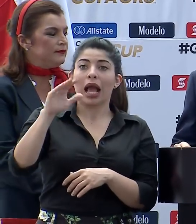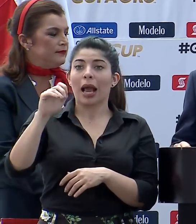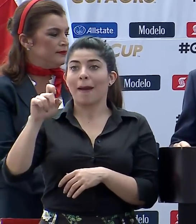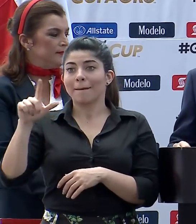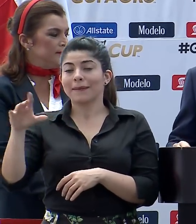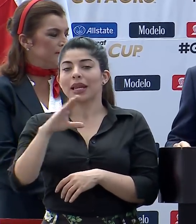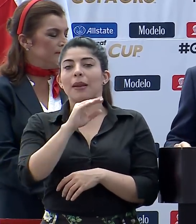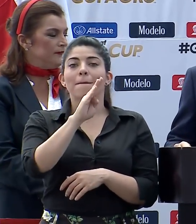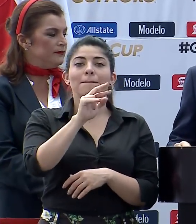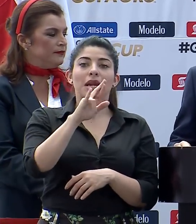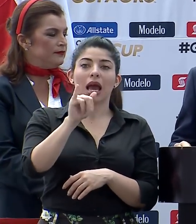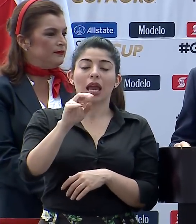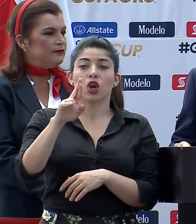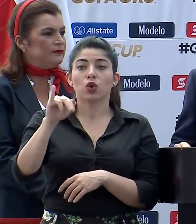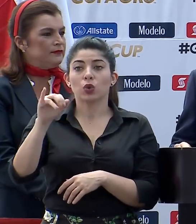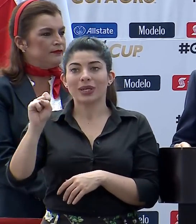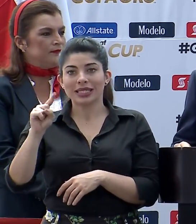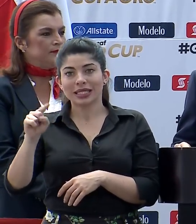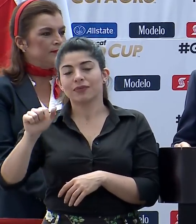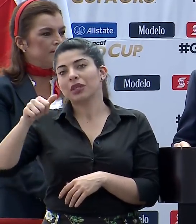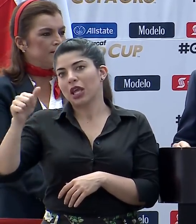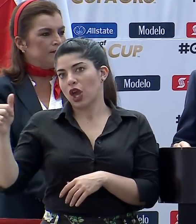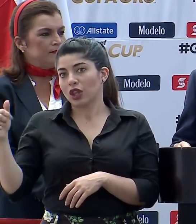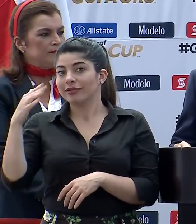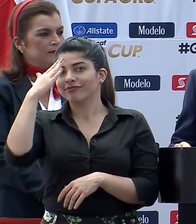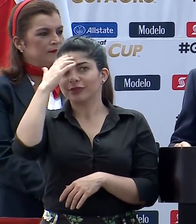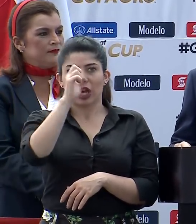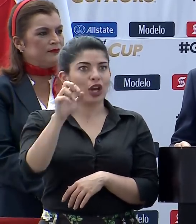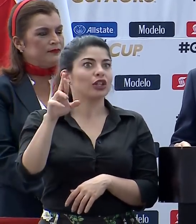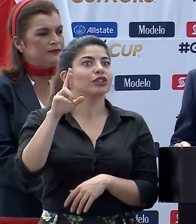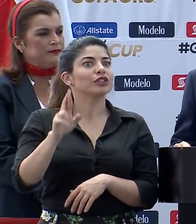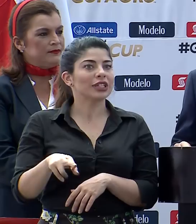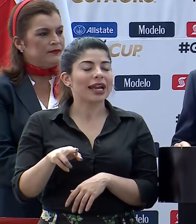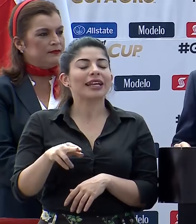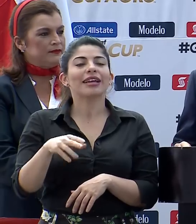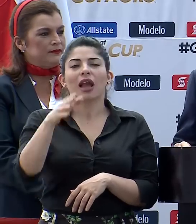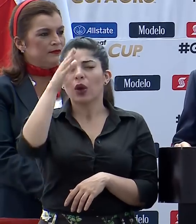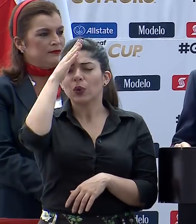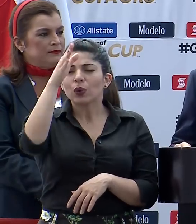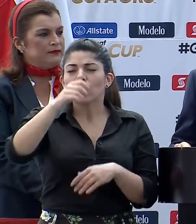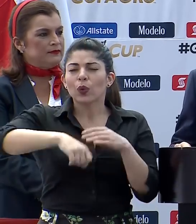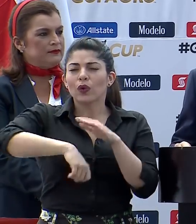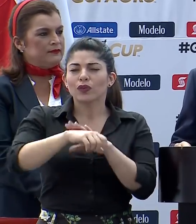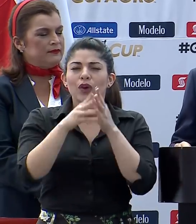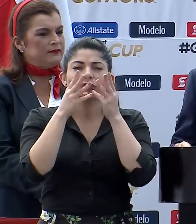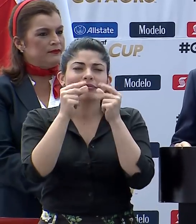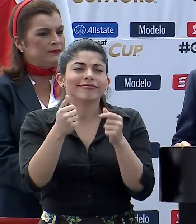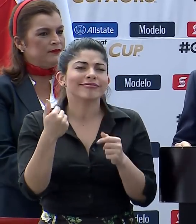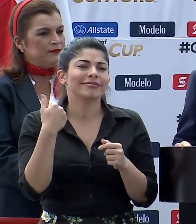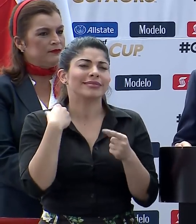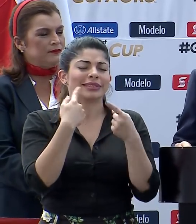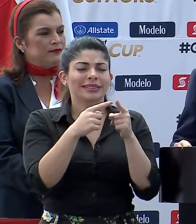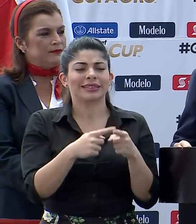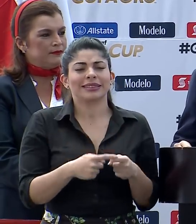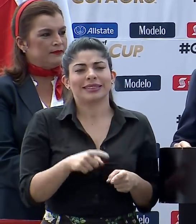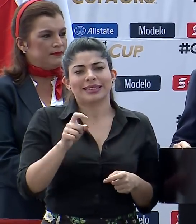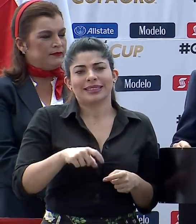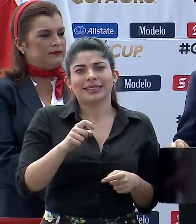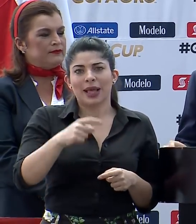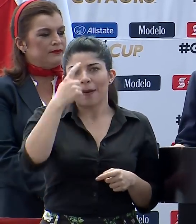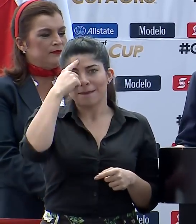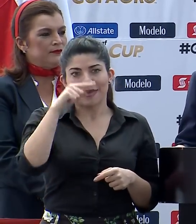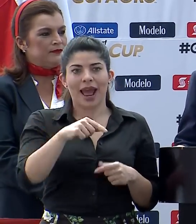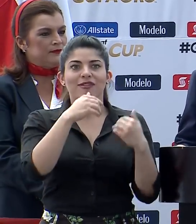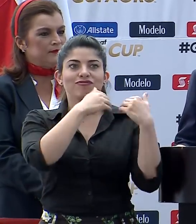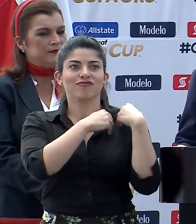Ruiz, entre otros. Y sabemos que Costa Rica es un país rico en cultura y en fútbol. Tiene todos los componentes para ser el